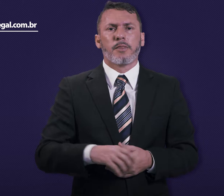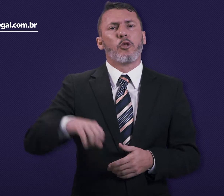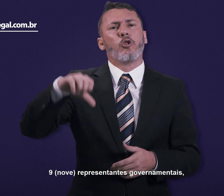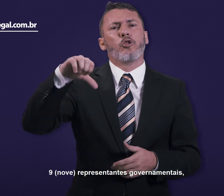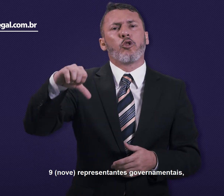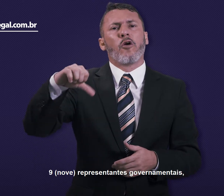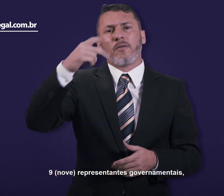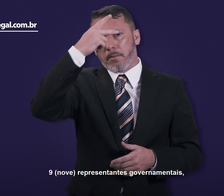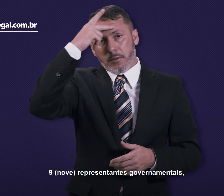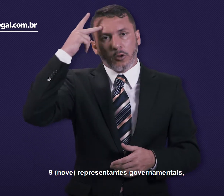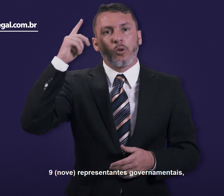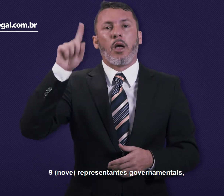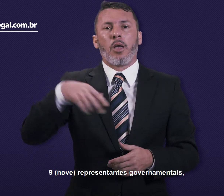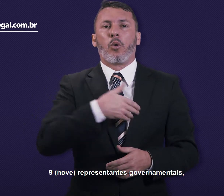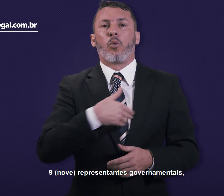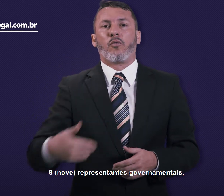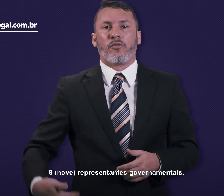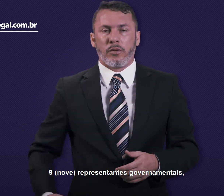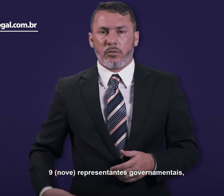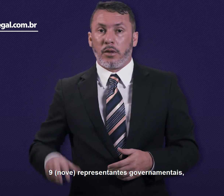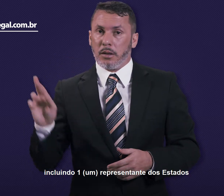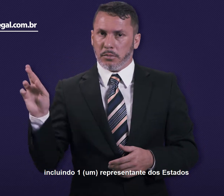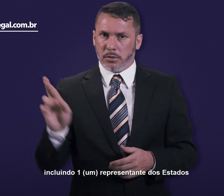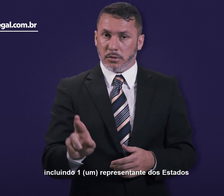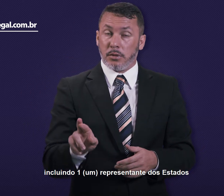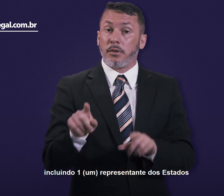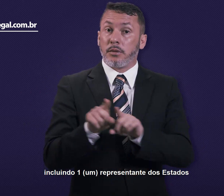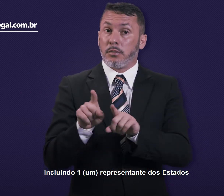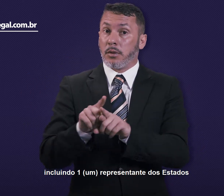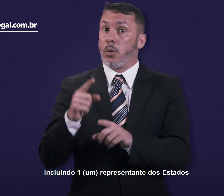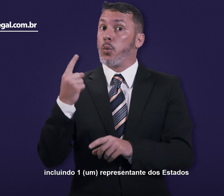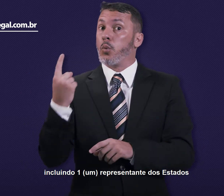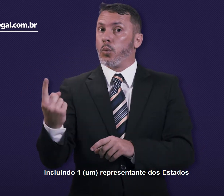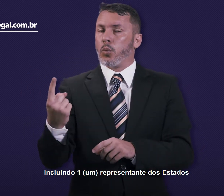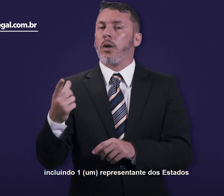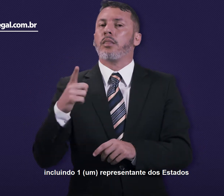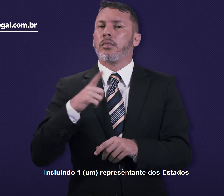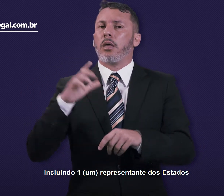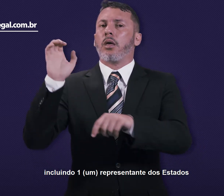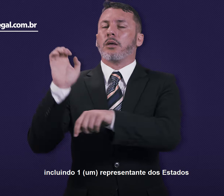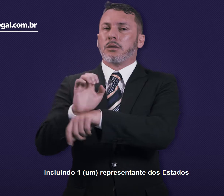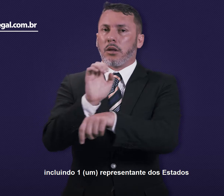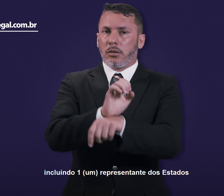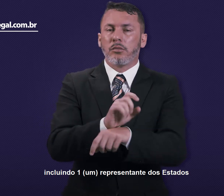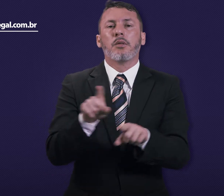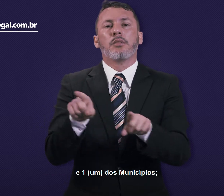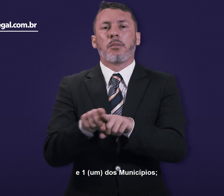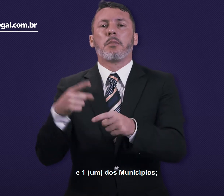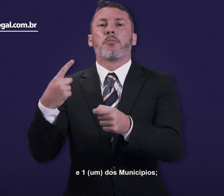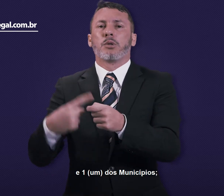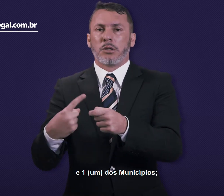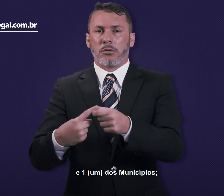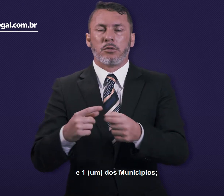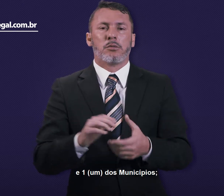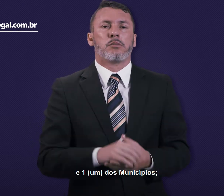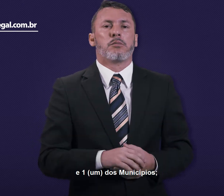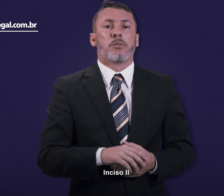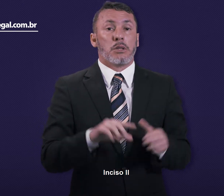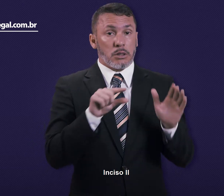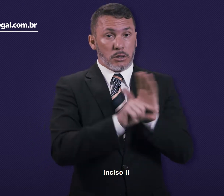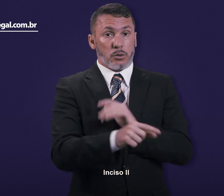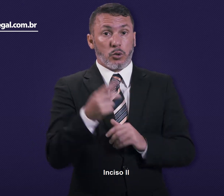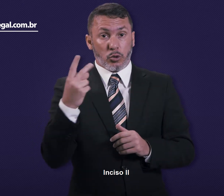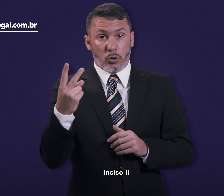Inciso 1. 9 representantes governamentais, incluindo 1 representante dos estados e 1 dos